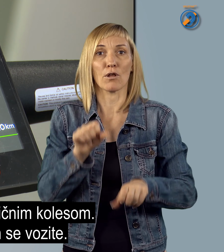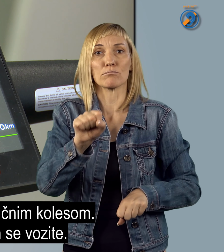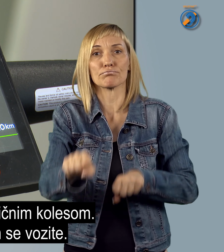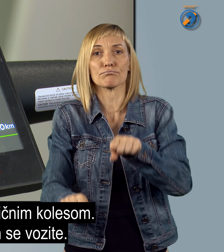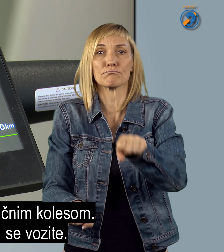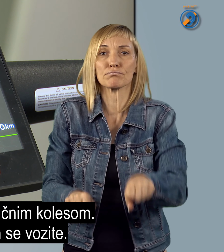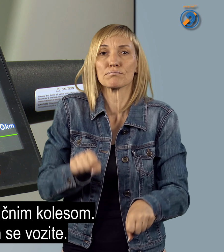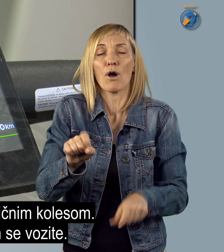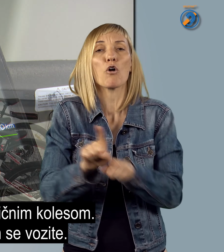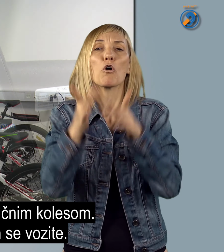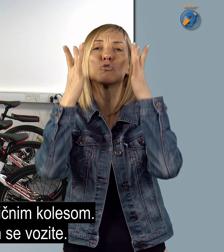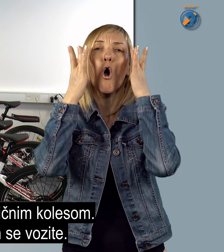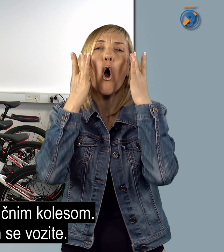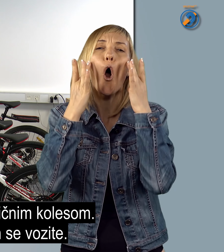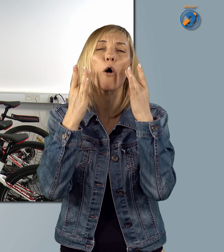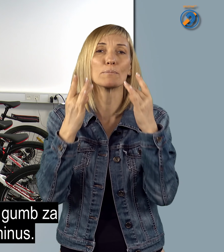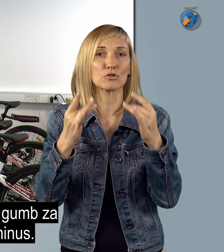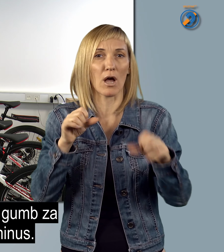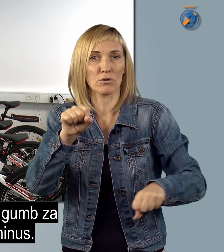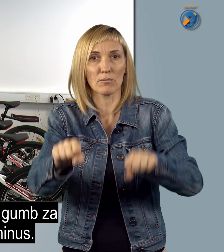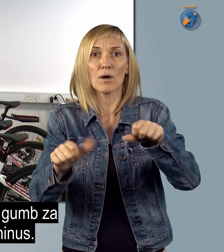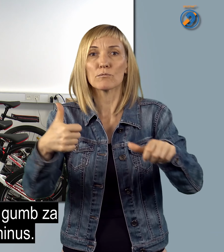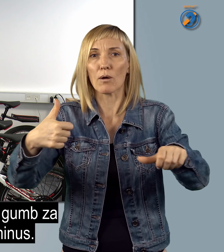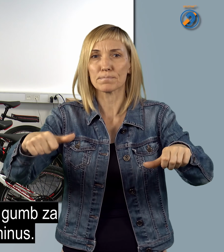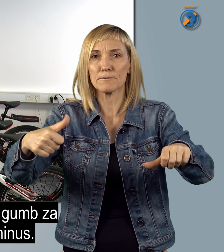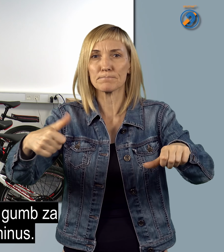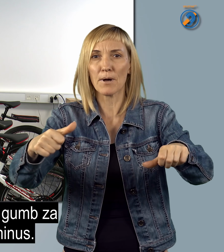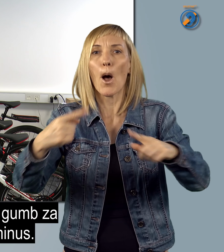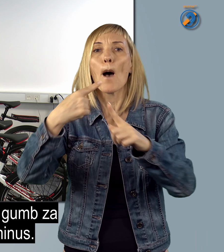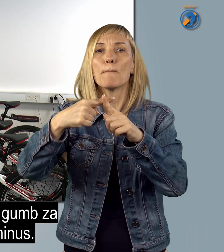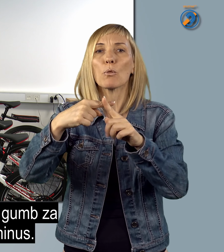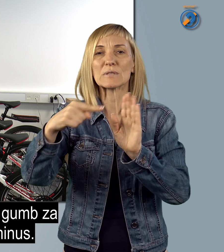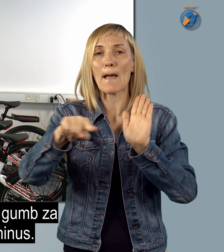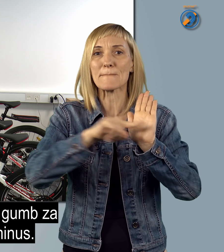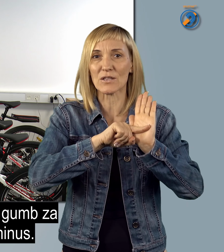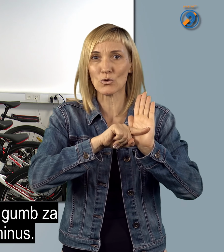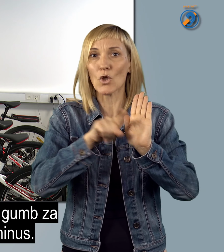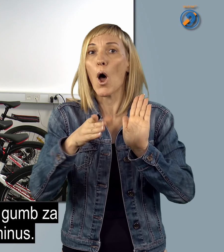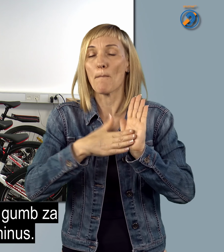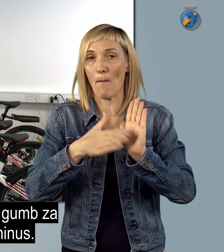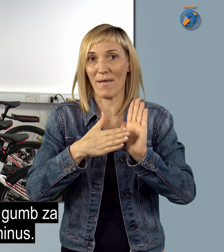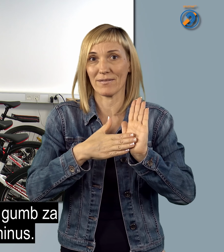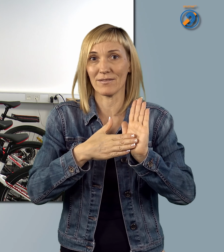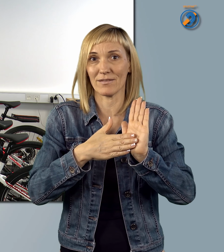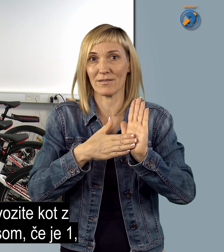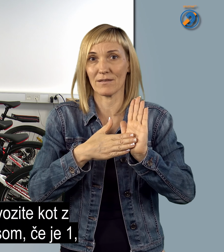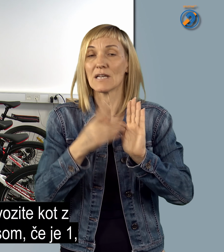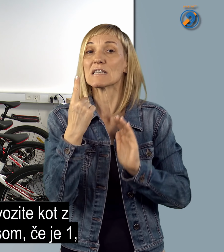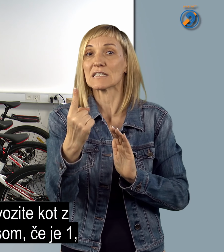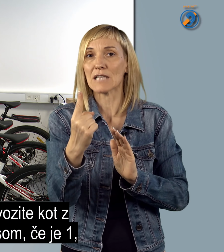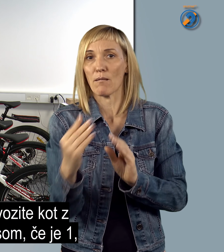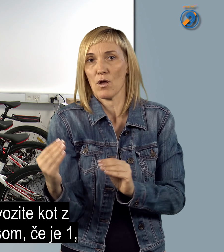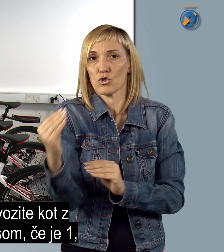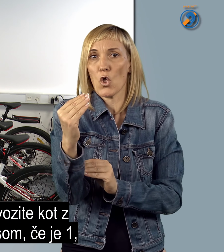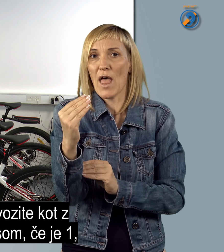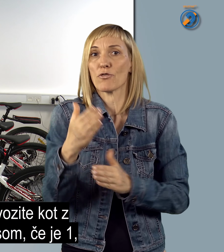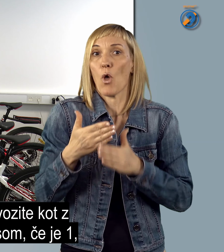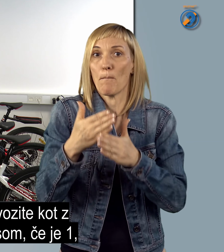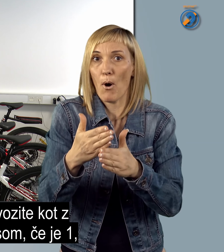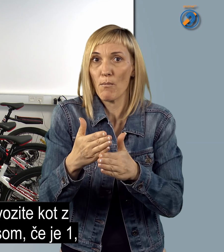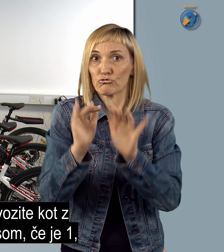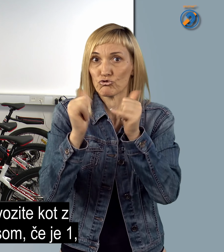se vozite kot z običajnim kolesom, potem imate pa tukaj samo še gumbek za plus pa minus, kar pomeni, da si nastavite